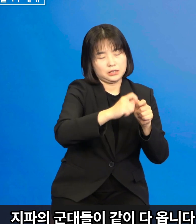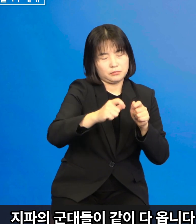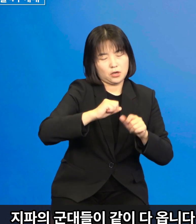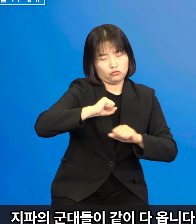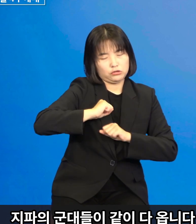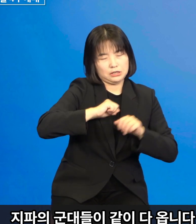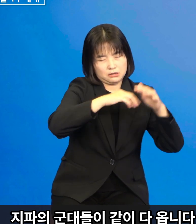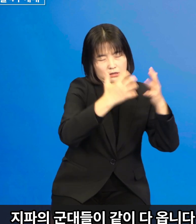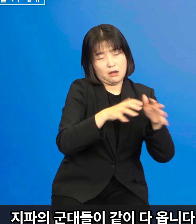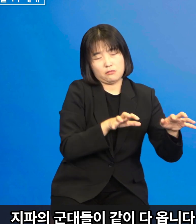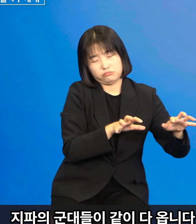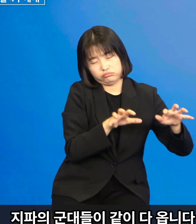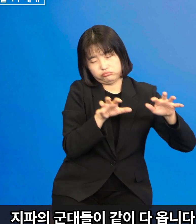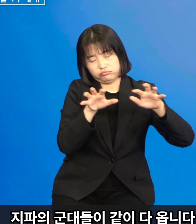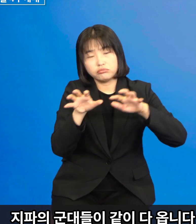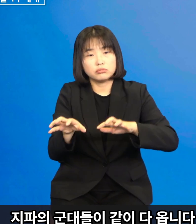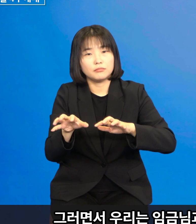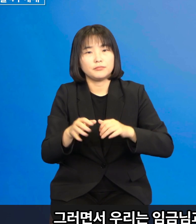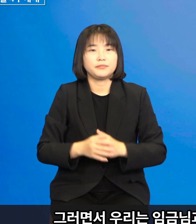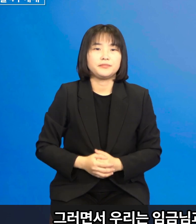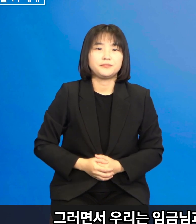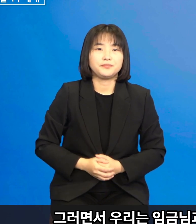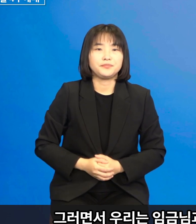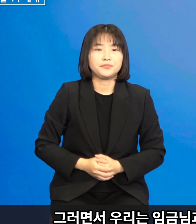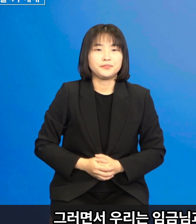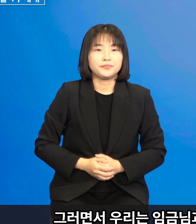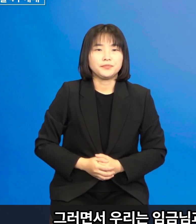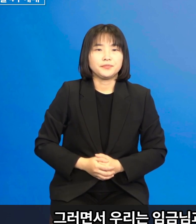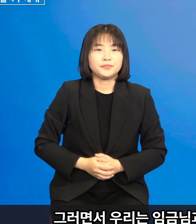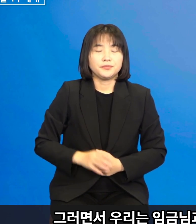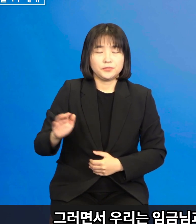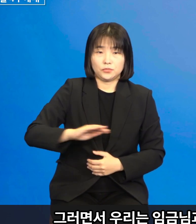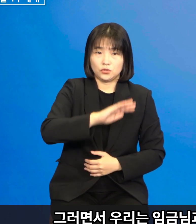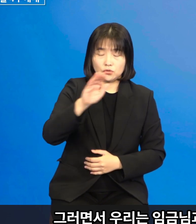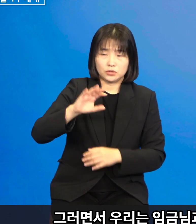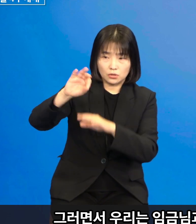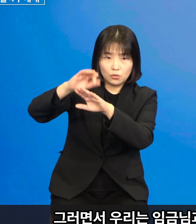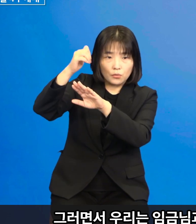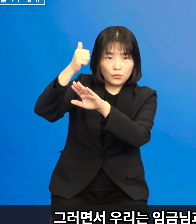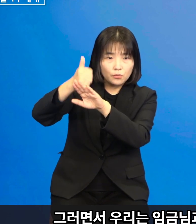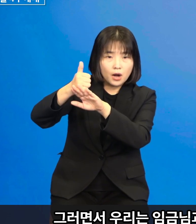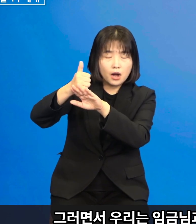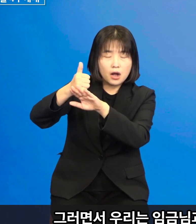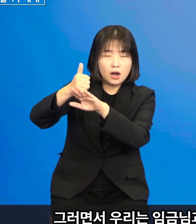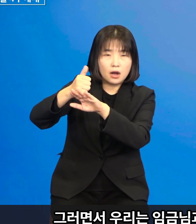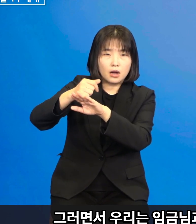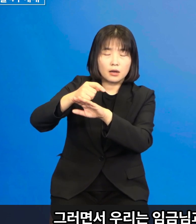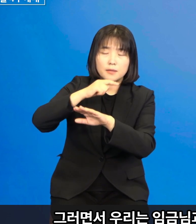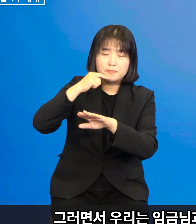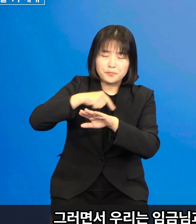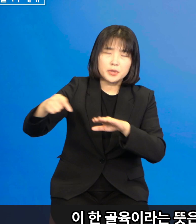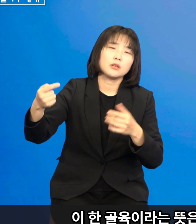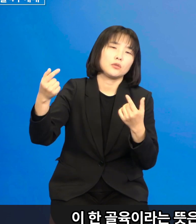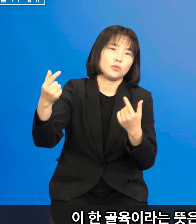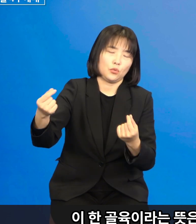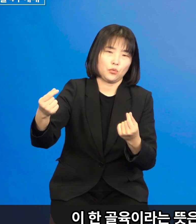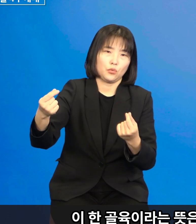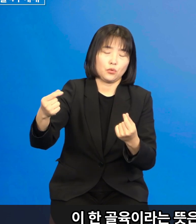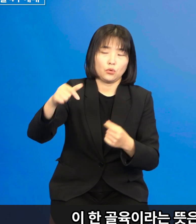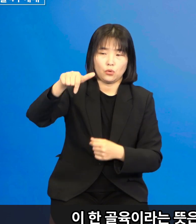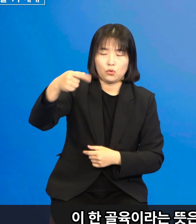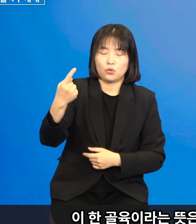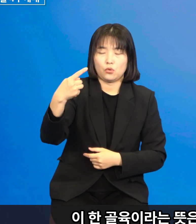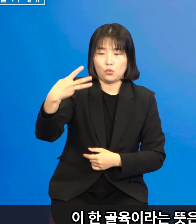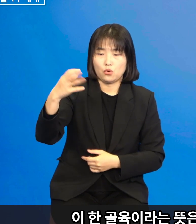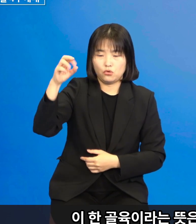옵니다. 어마어마한 군대가 다윗에게 몰려와요. 그러면서 우리는 임금님과 한 고륙입니다 라고 얘기해요. 이 한